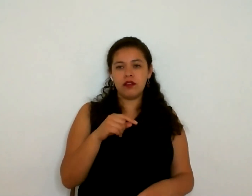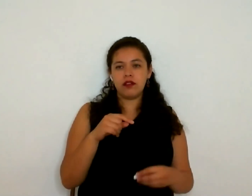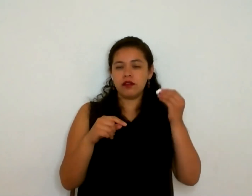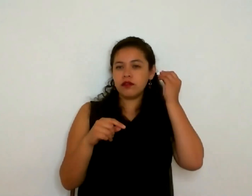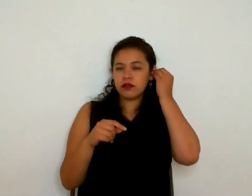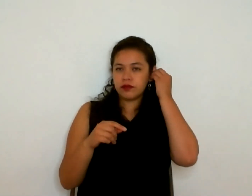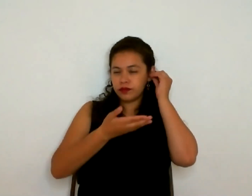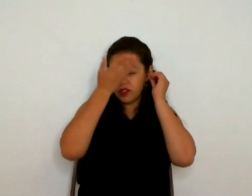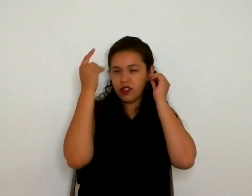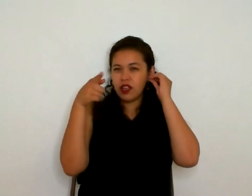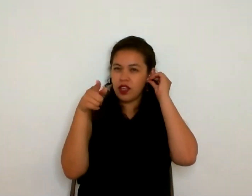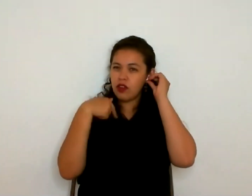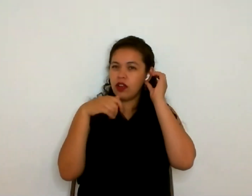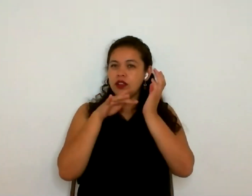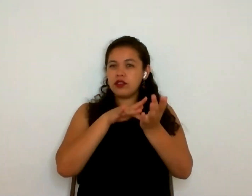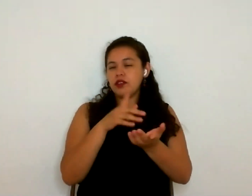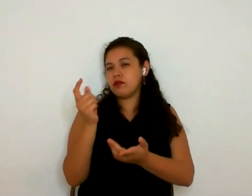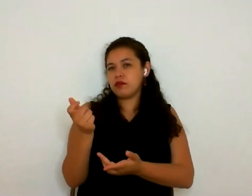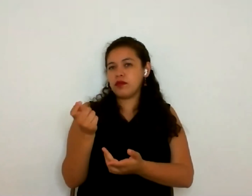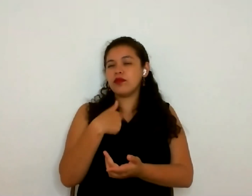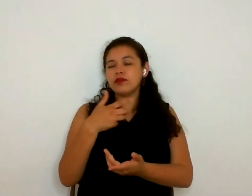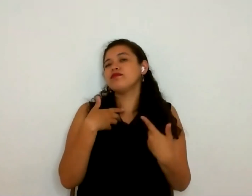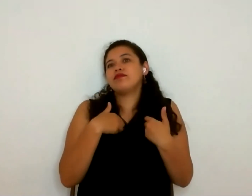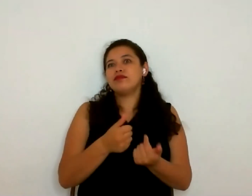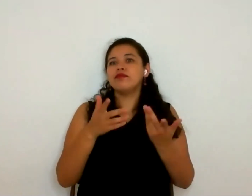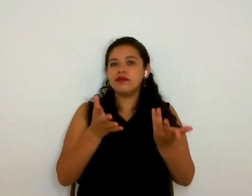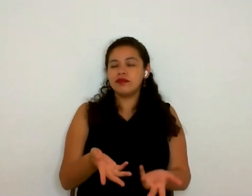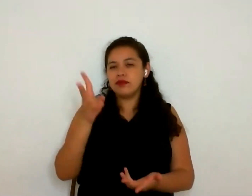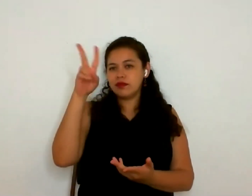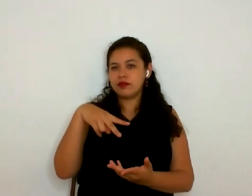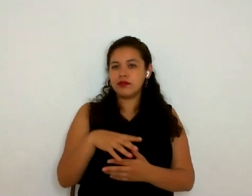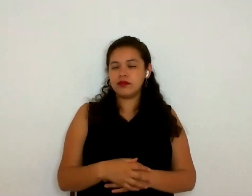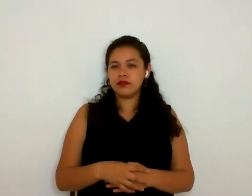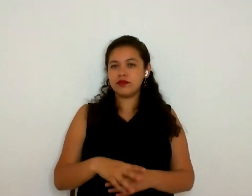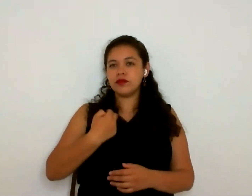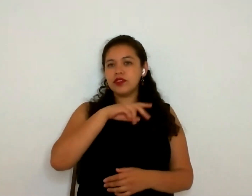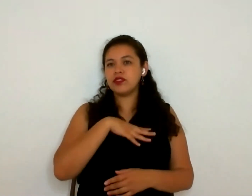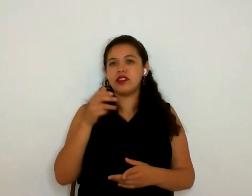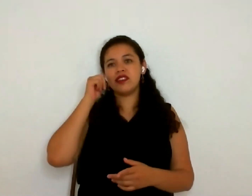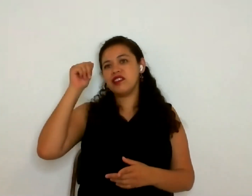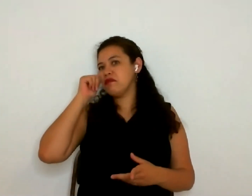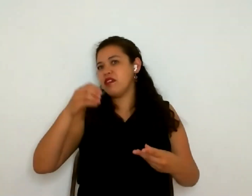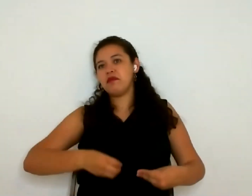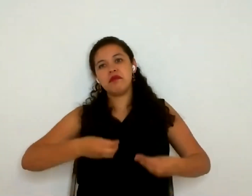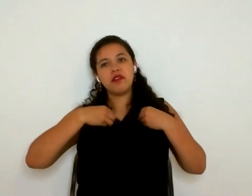ayuda un poco si entiendo la dificultad de los libros esto nosotros lo vivimos permanentemente